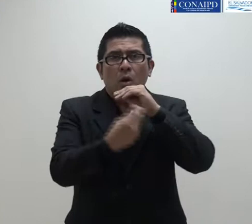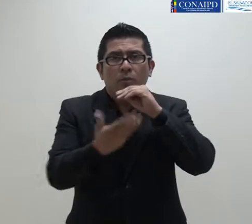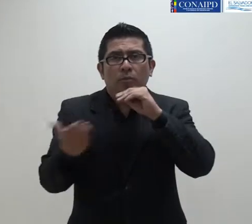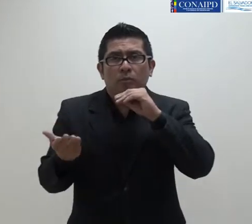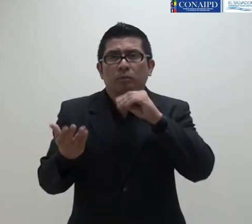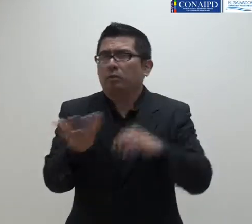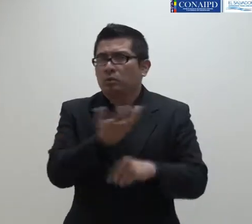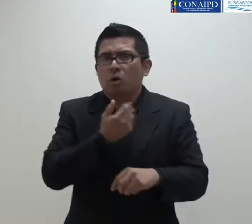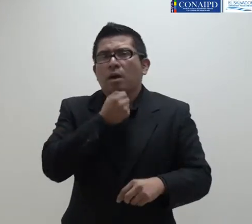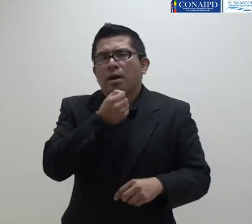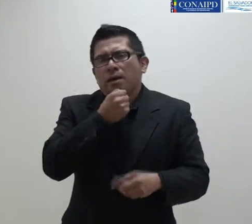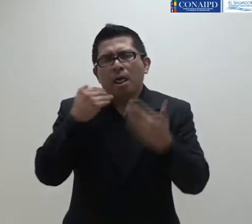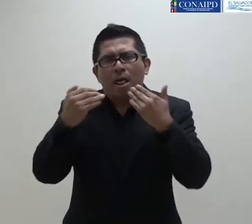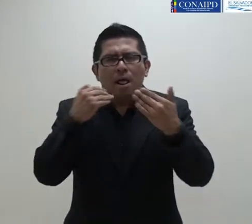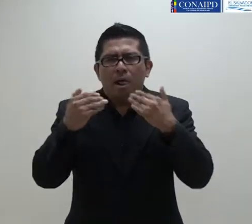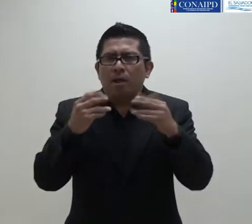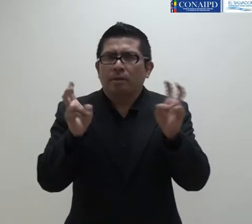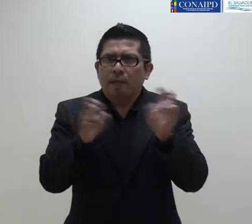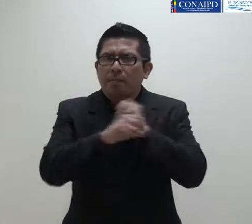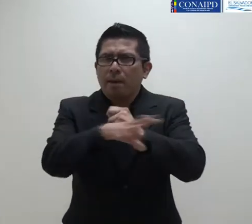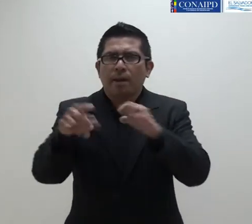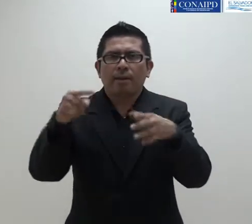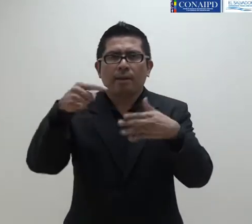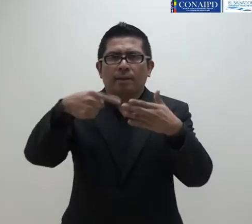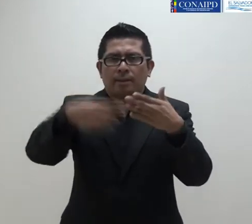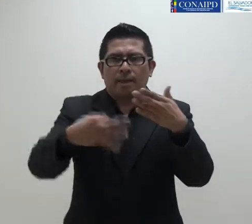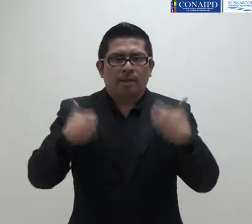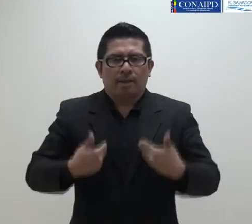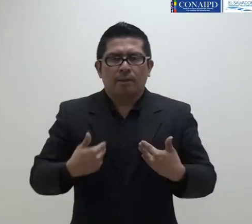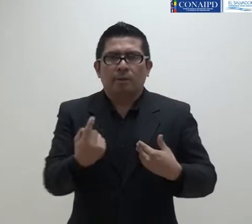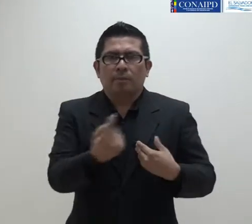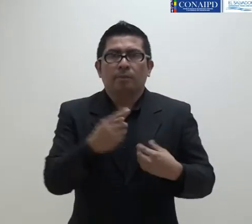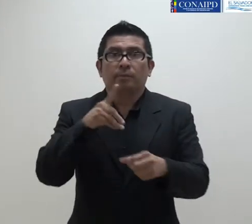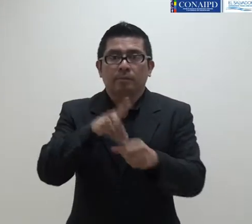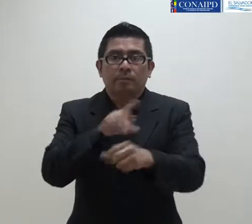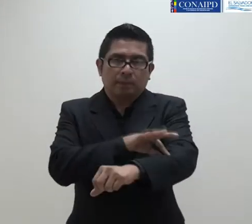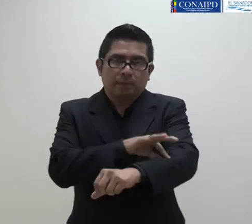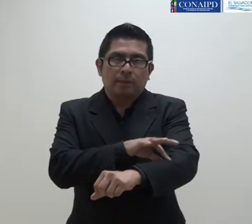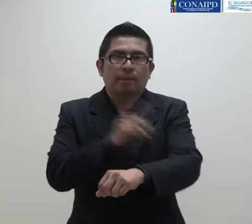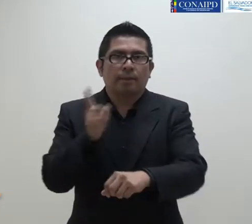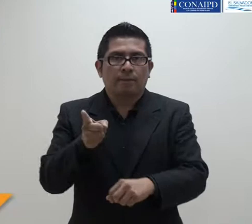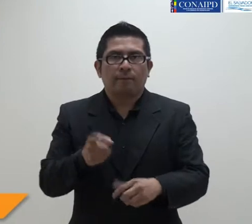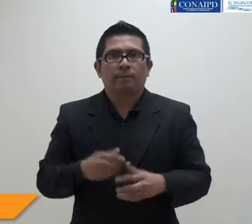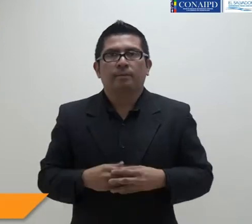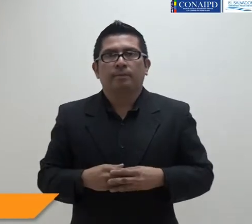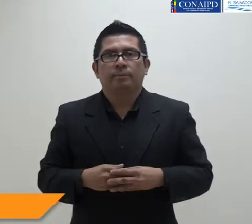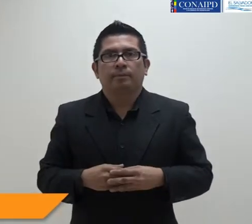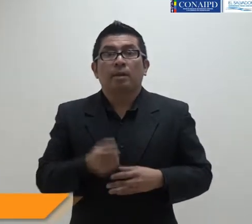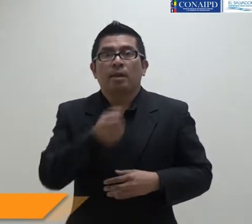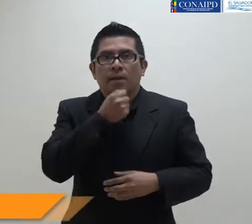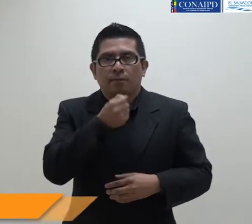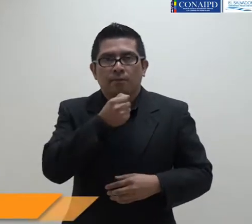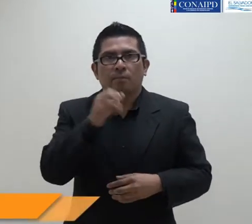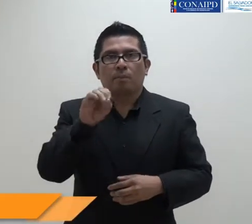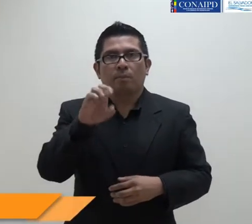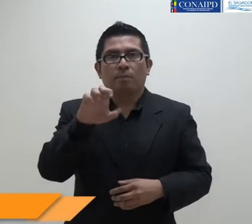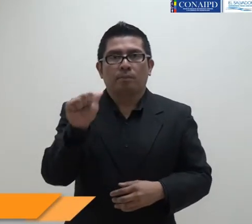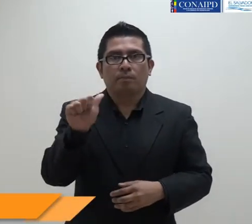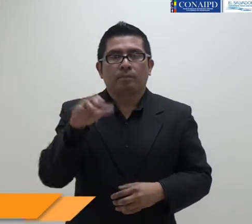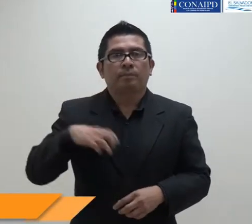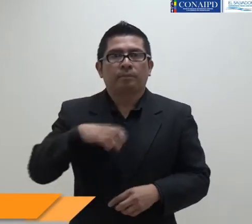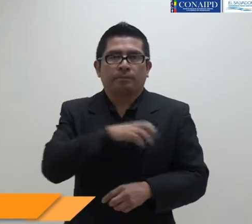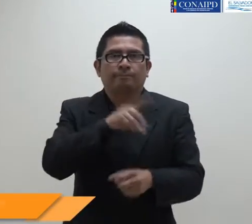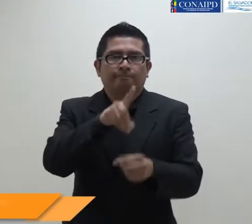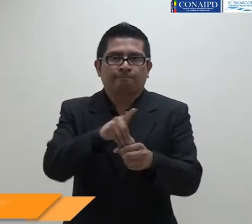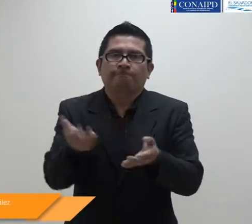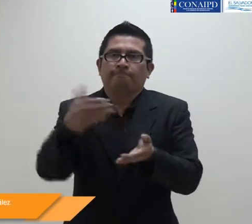para que informen ampliamente sobre cuestiones relativas de los derechos humanos de las personas con discapacidad. Informe OEA. El